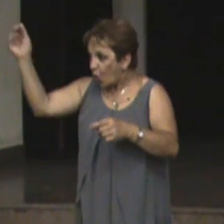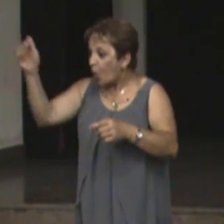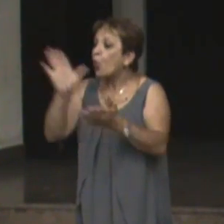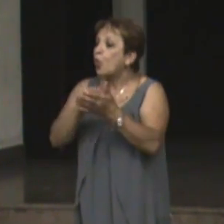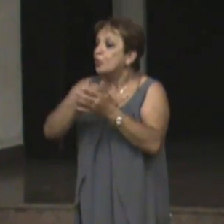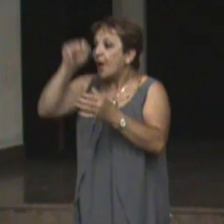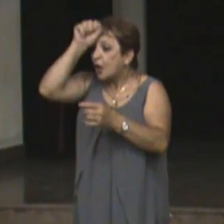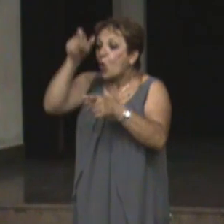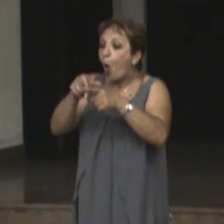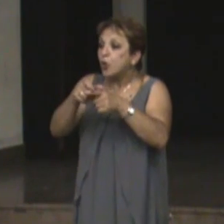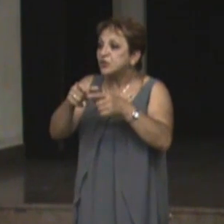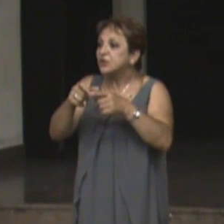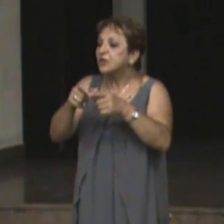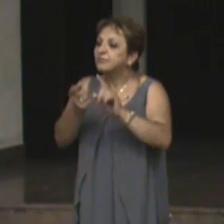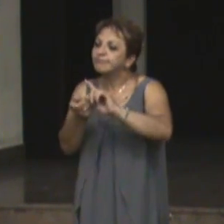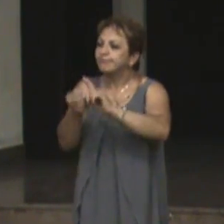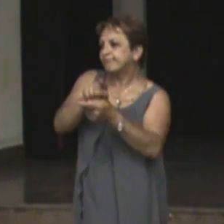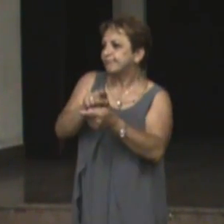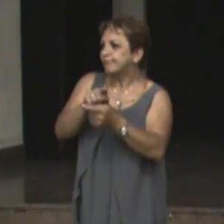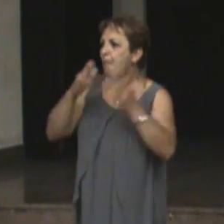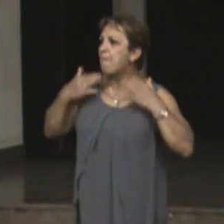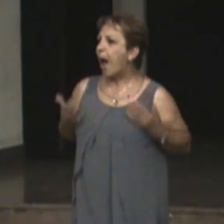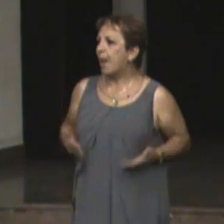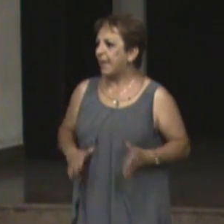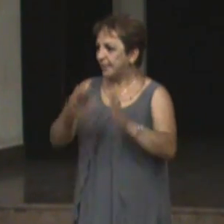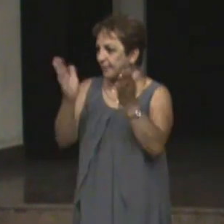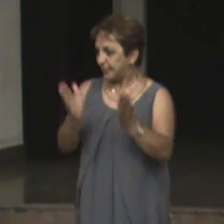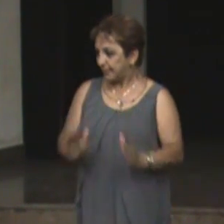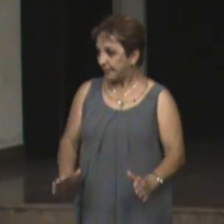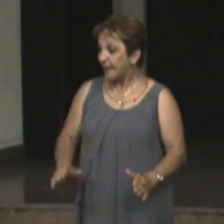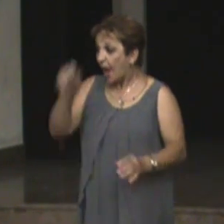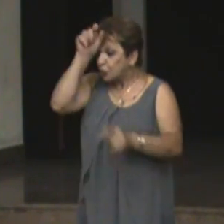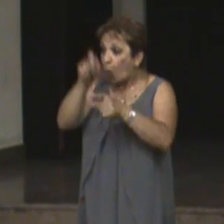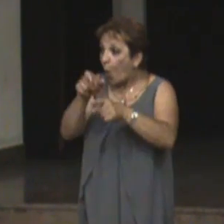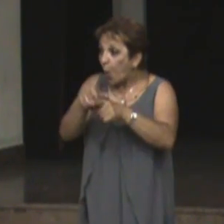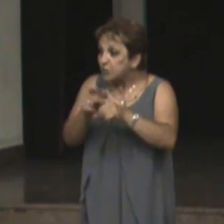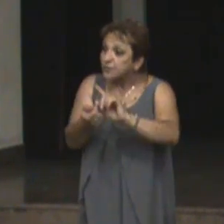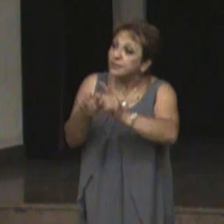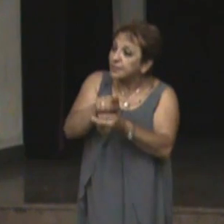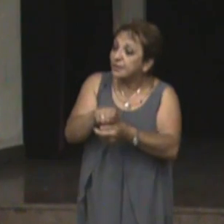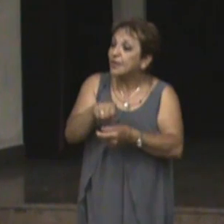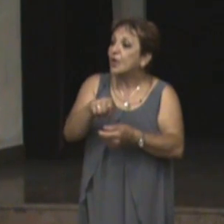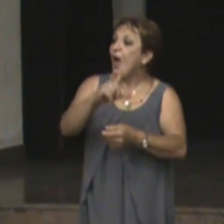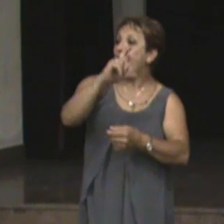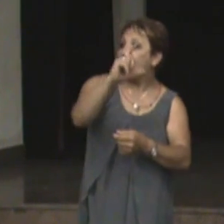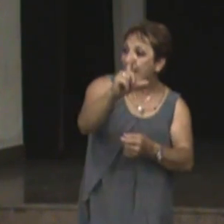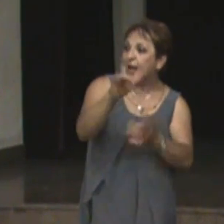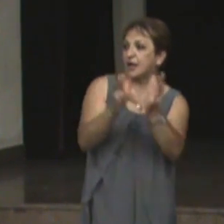դարավ, եկավ աշխարհ և մարմին դարավ, և այս խոսքը Աստծո, որ է